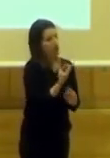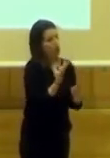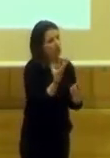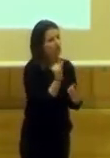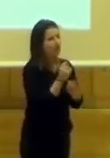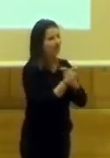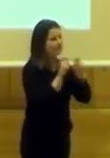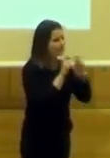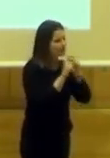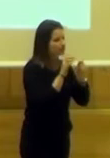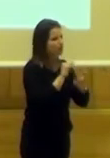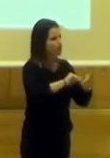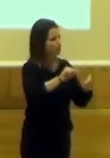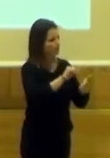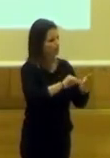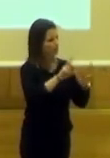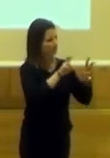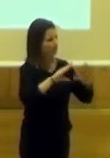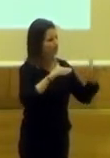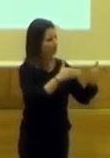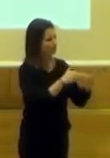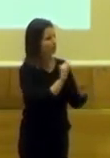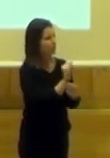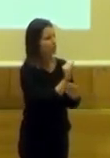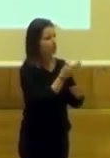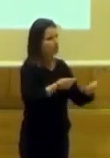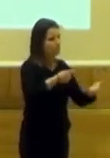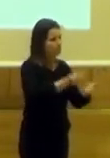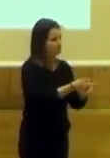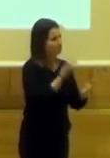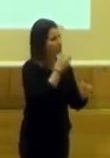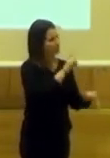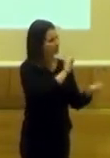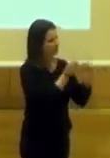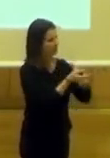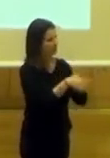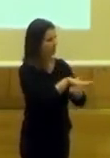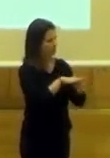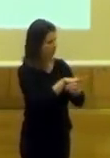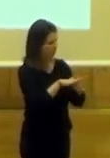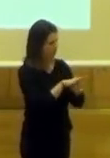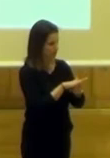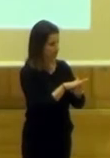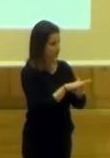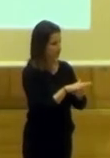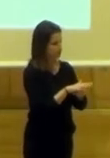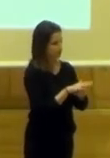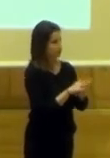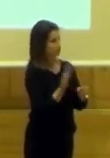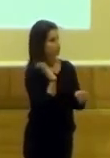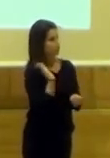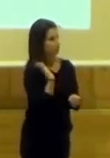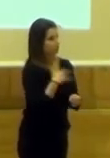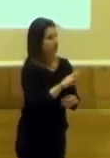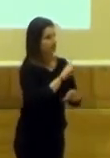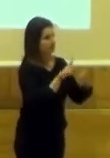ofrecemos entrevistas o notas sobre colectivos que tienen propuestas para la transformación urbana. Y ya